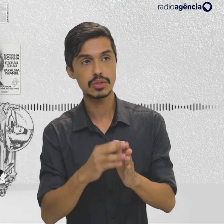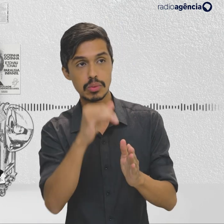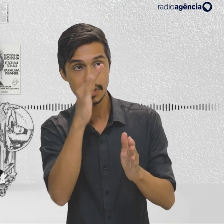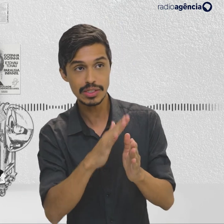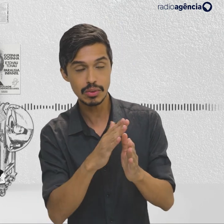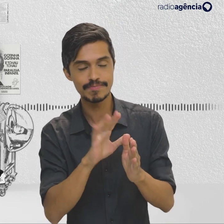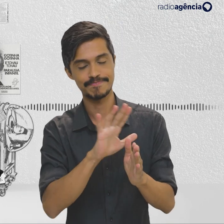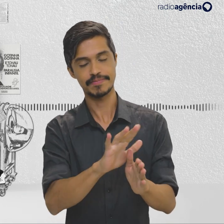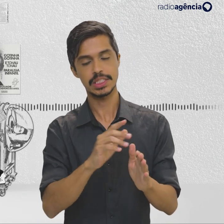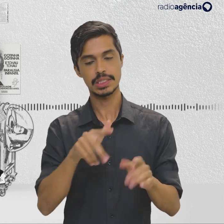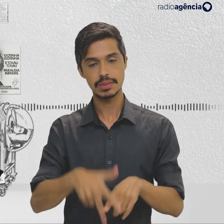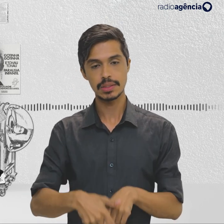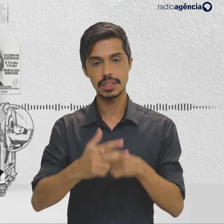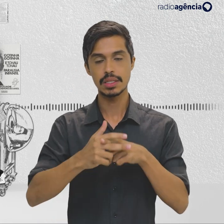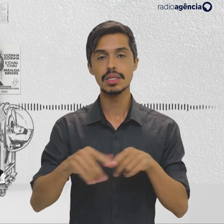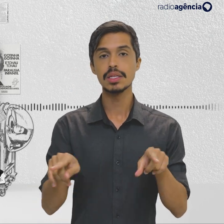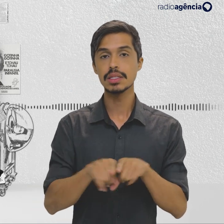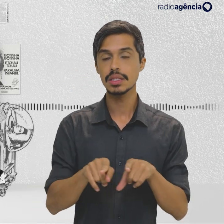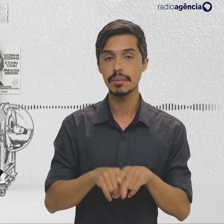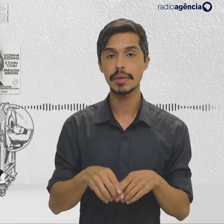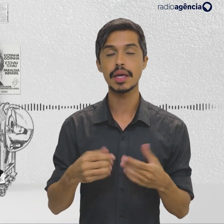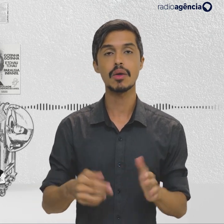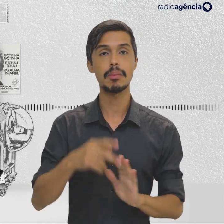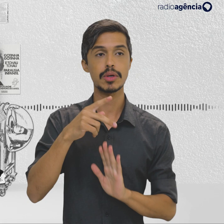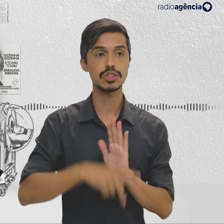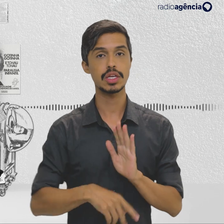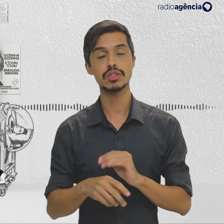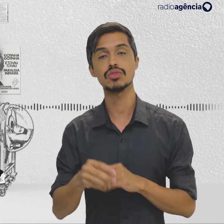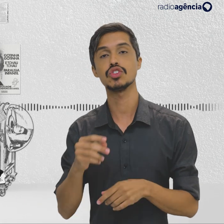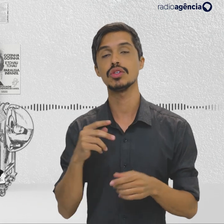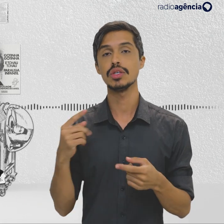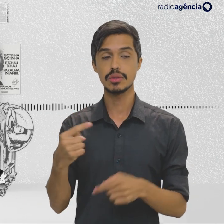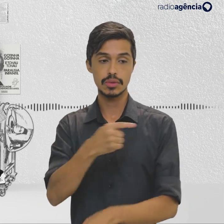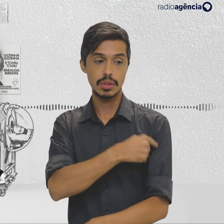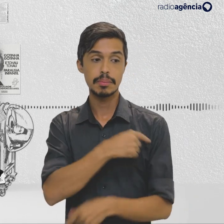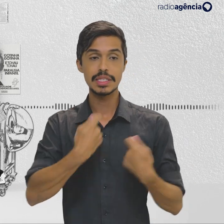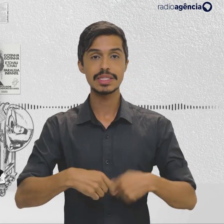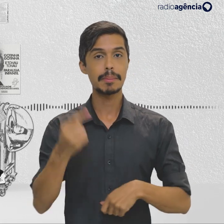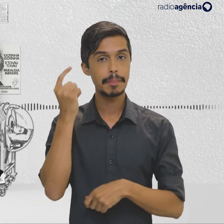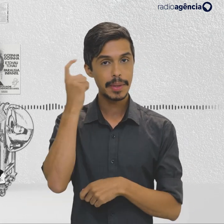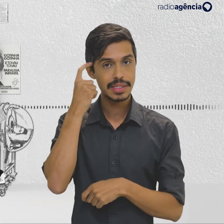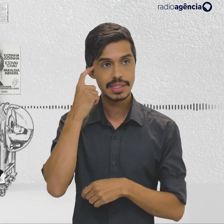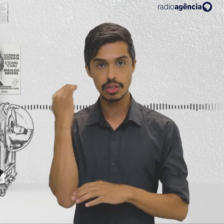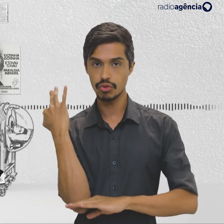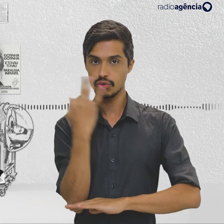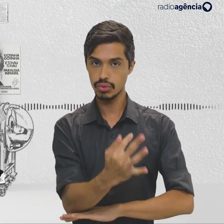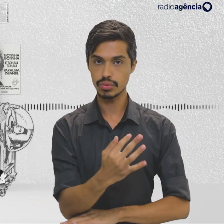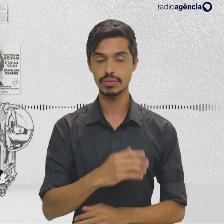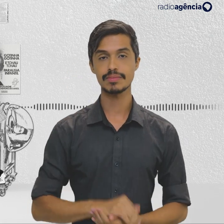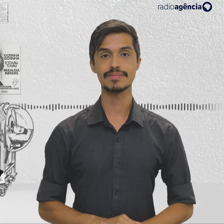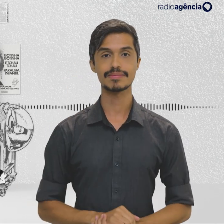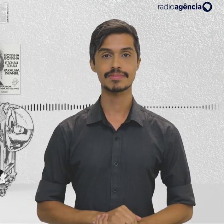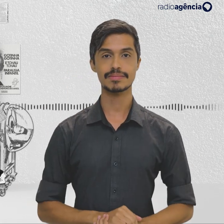país estava seguindo o programa nacional de imunizações também precisa pensar no